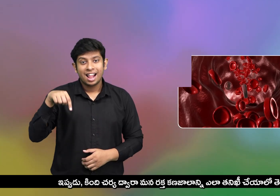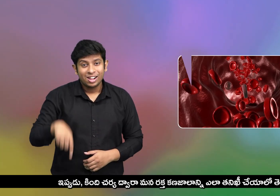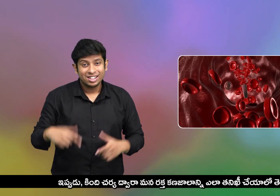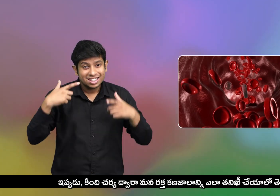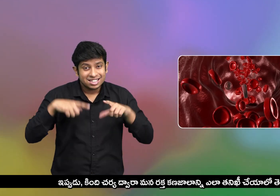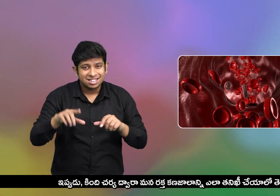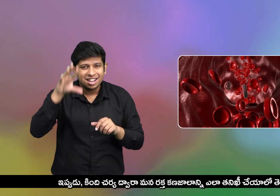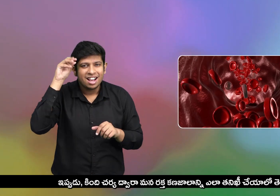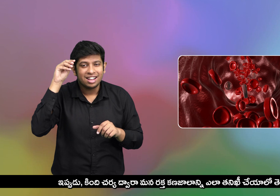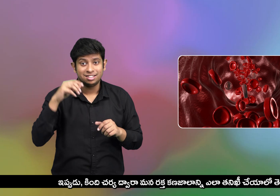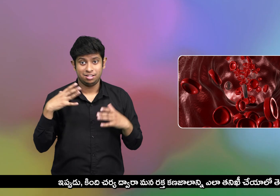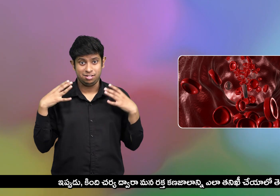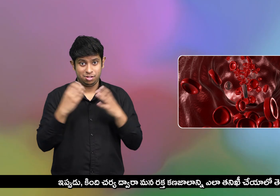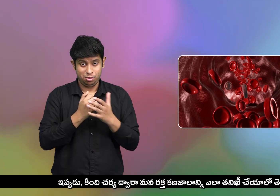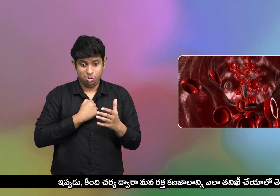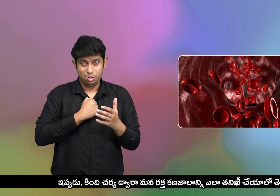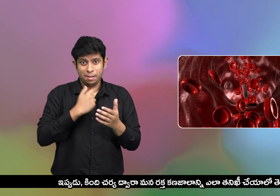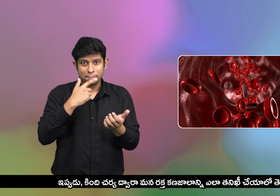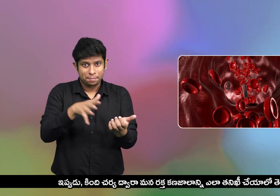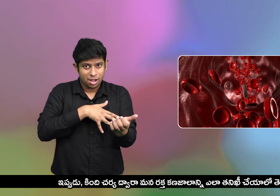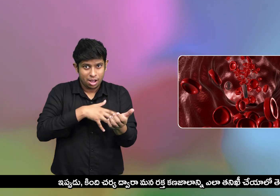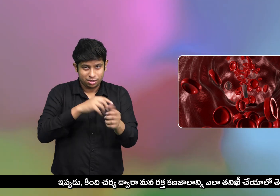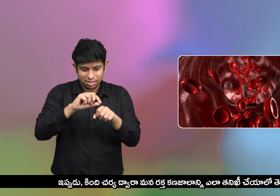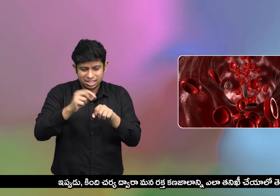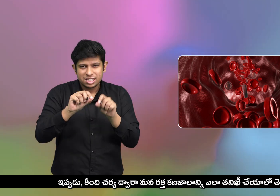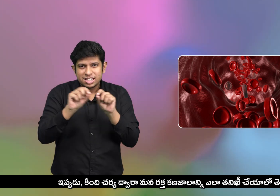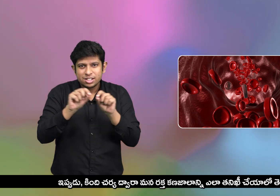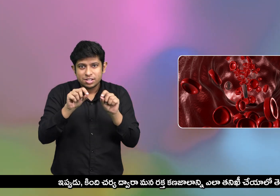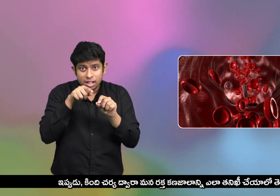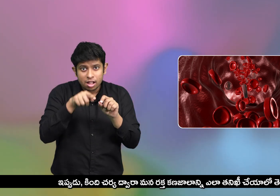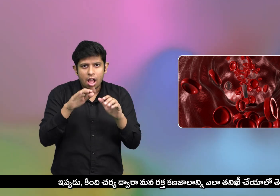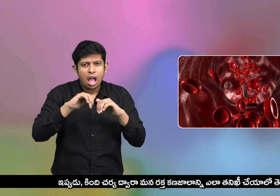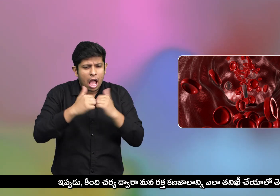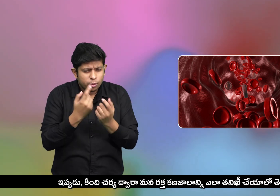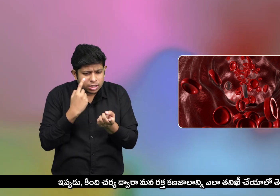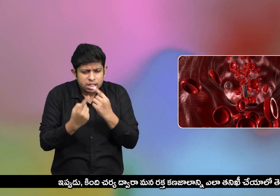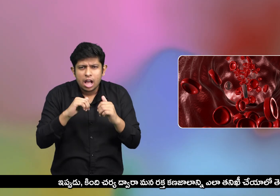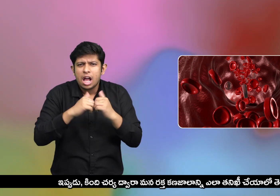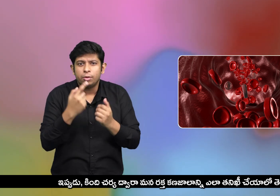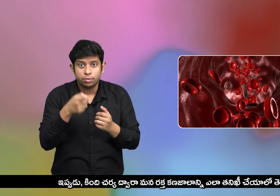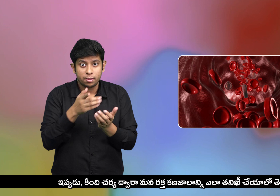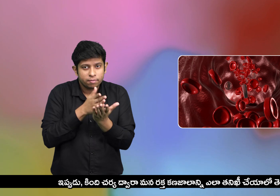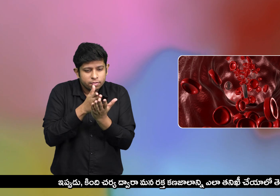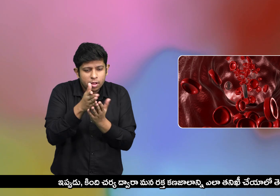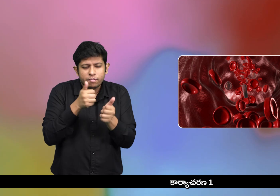ఇప్పుడు కింది చర్య ద్వారా మన రక్త కణజాలాన్ని ఎలా తనిఖీ చేయాలో తెలుసుకుందాం.